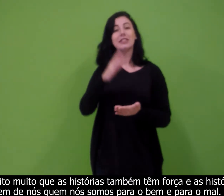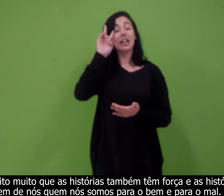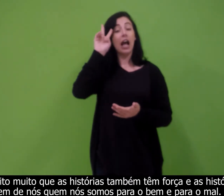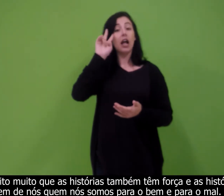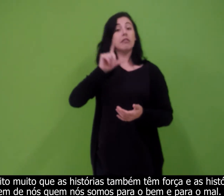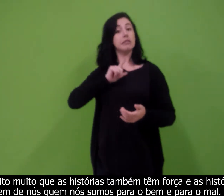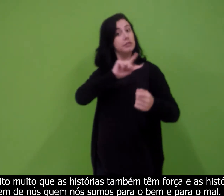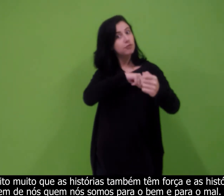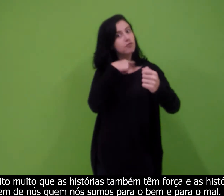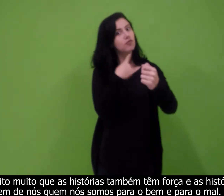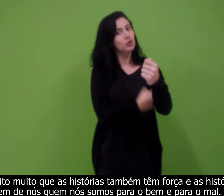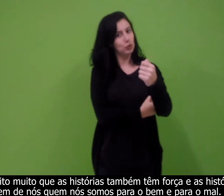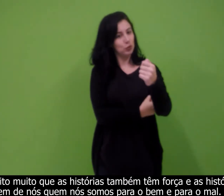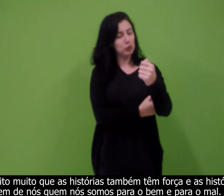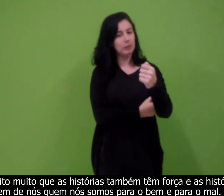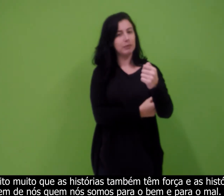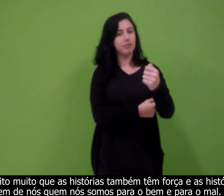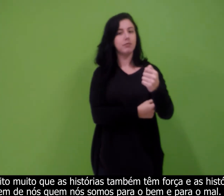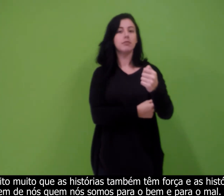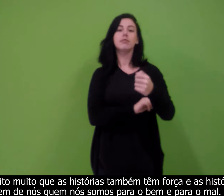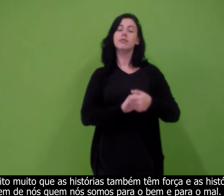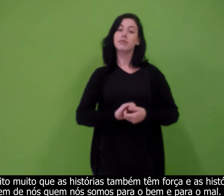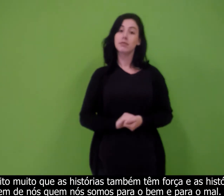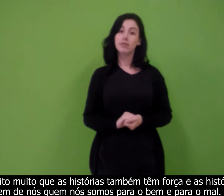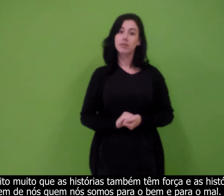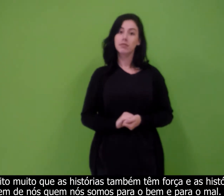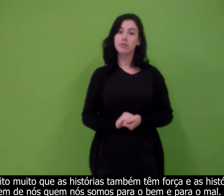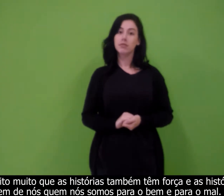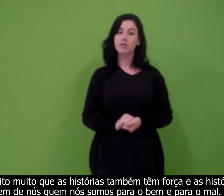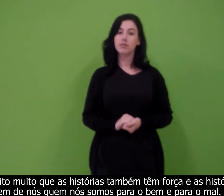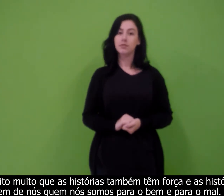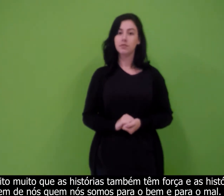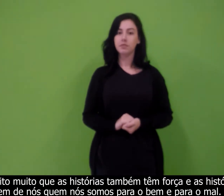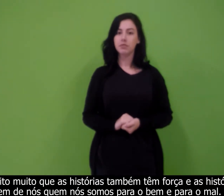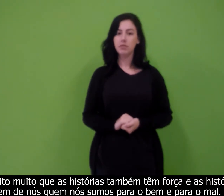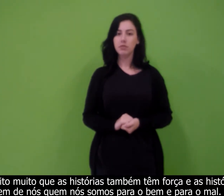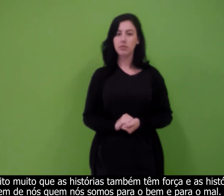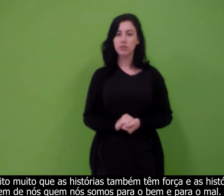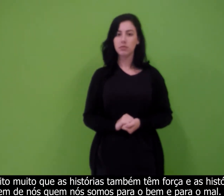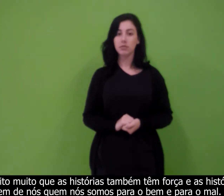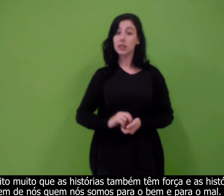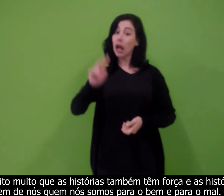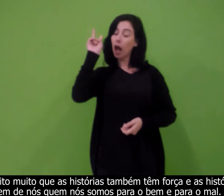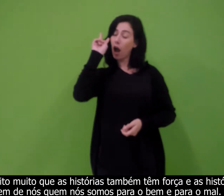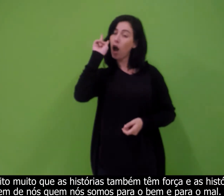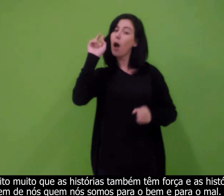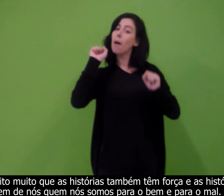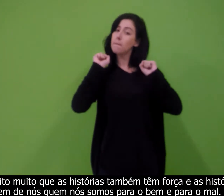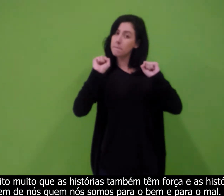muito que as histórias também têm força. E as histórias fazem de nós quem nós somos, para o bem e para o